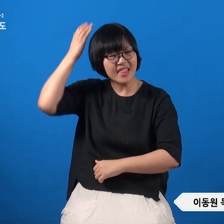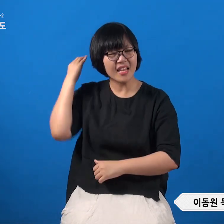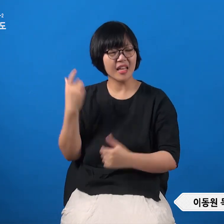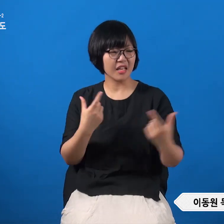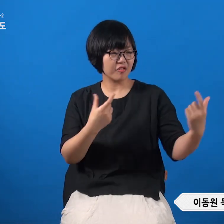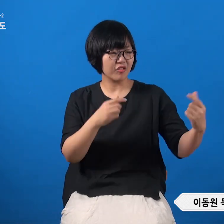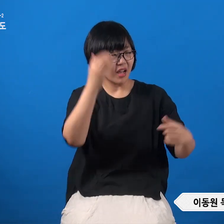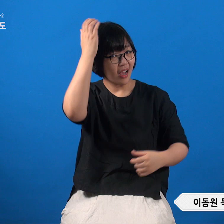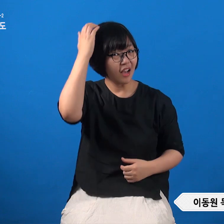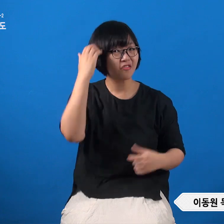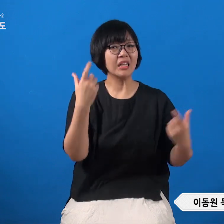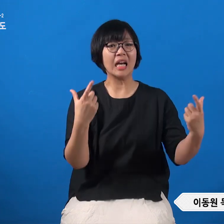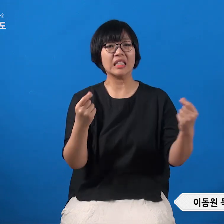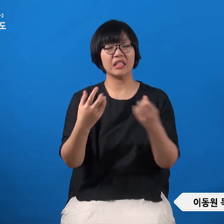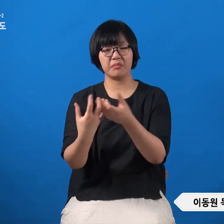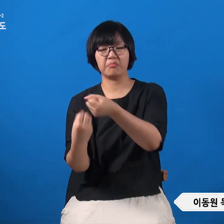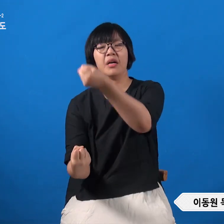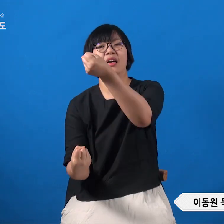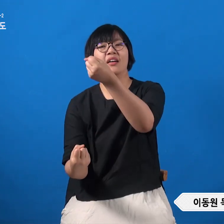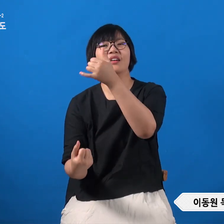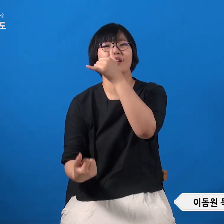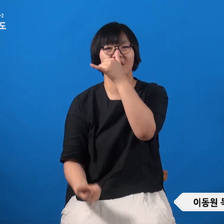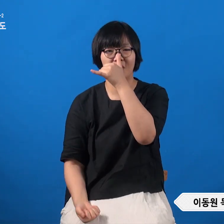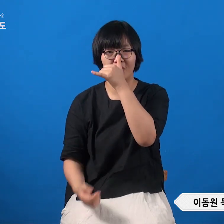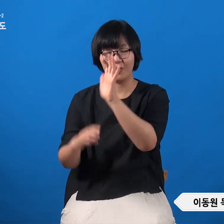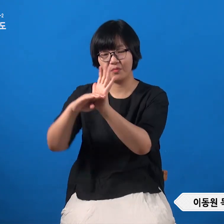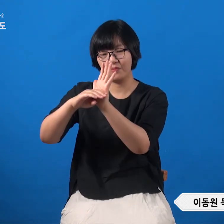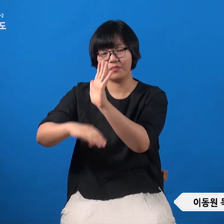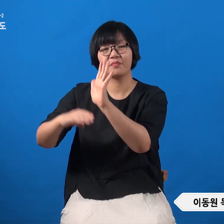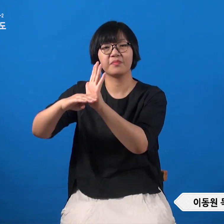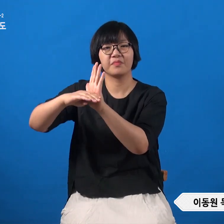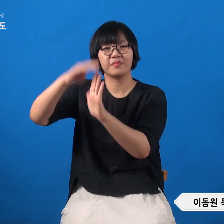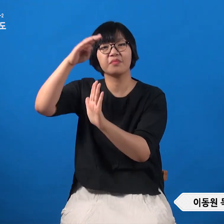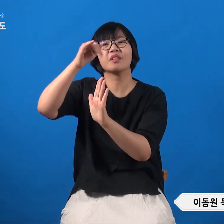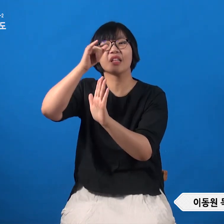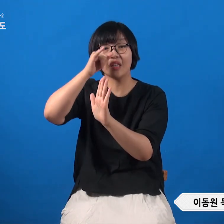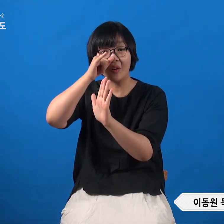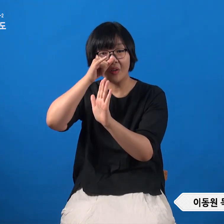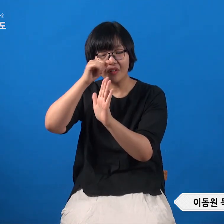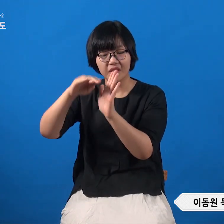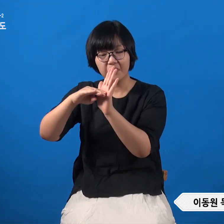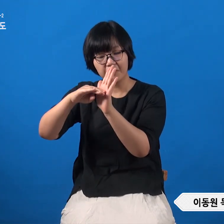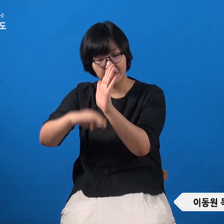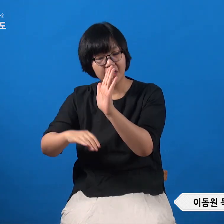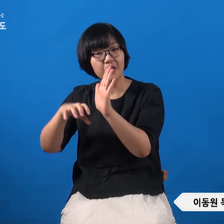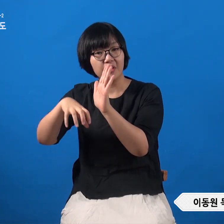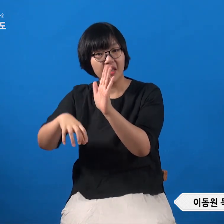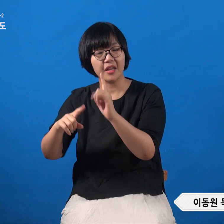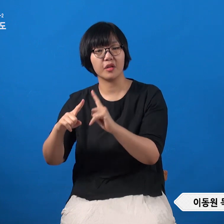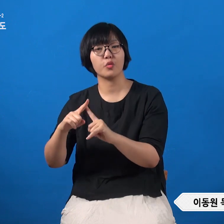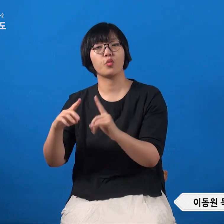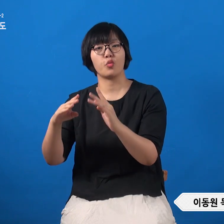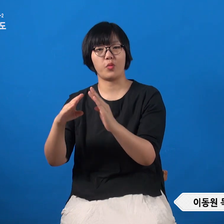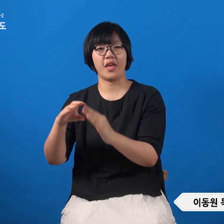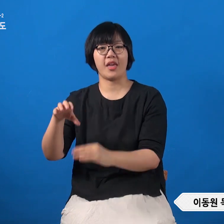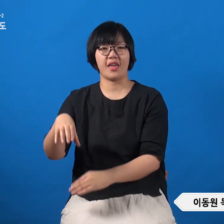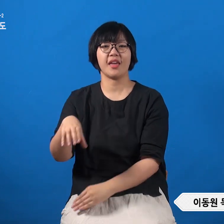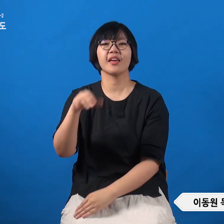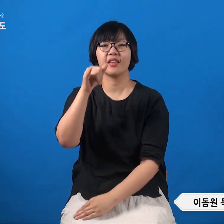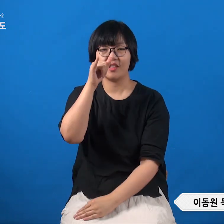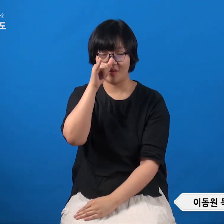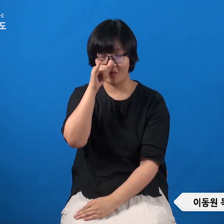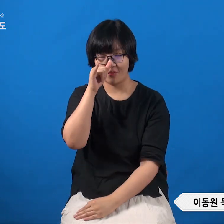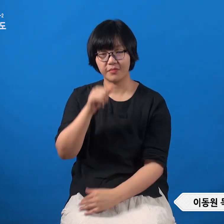동독에 속했던 지역이에요. 이 동독에 있었던 교회, 라이프치히에 있는 교회, 성 니콜라이